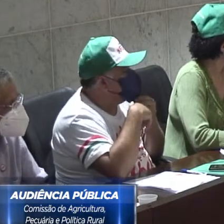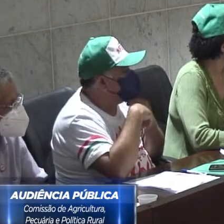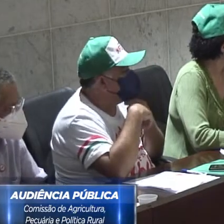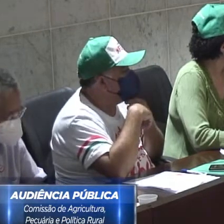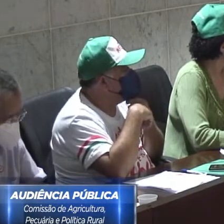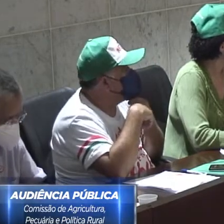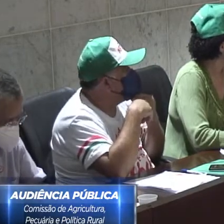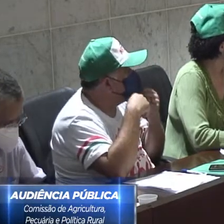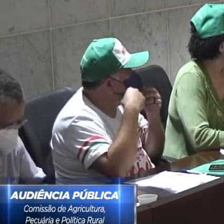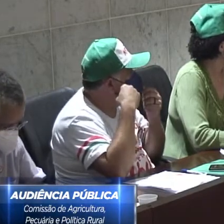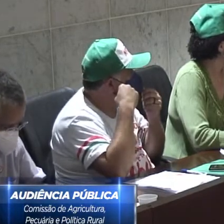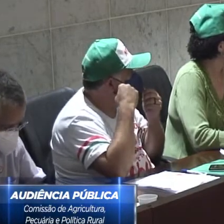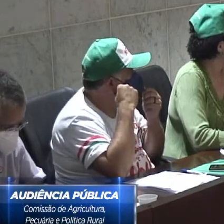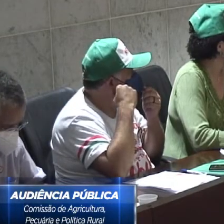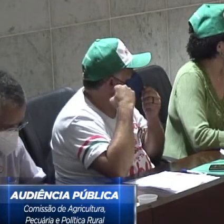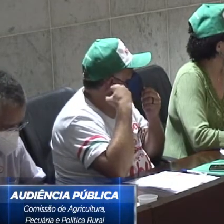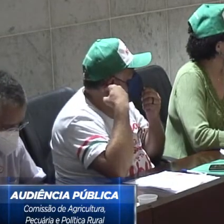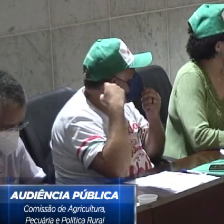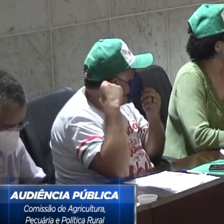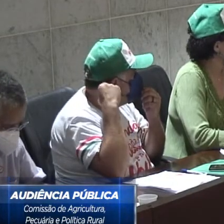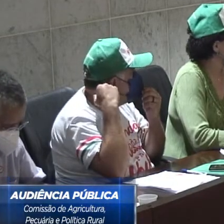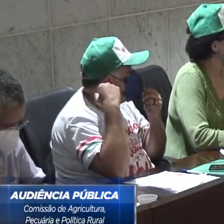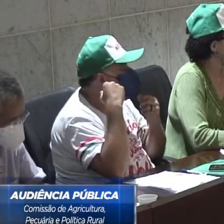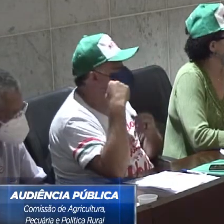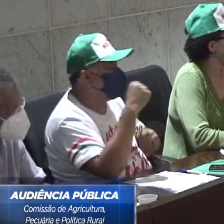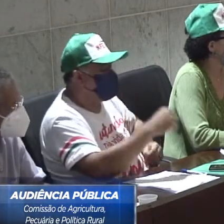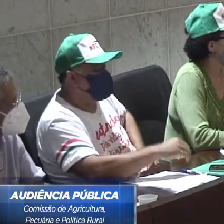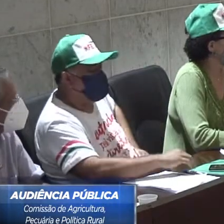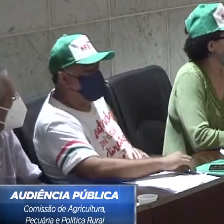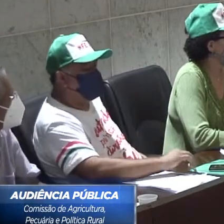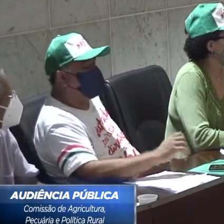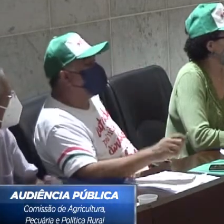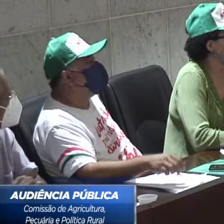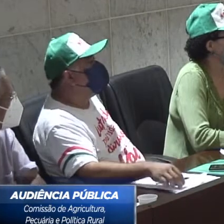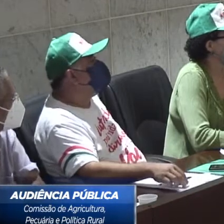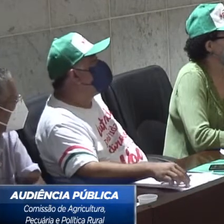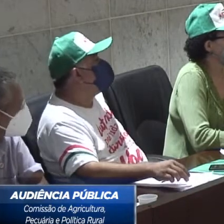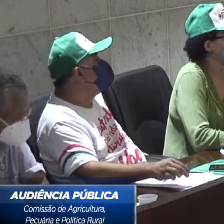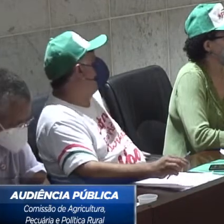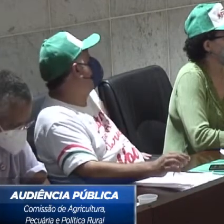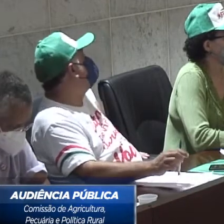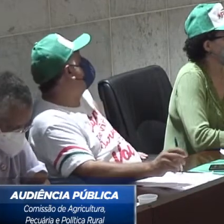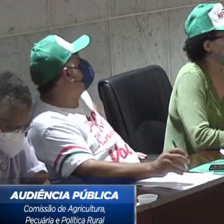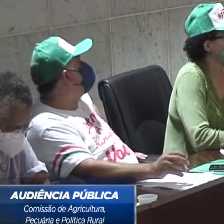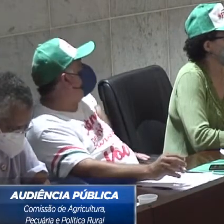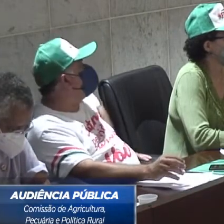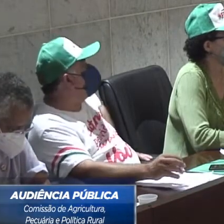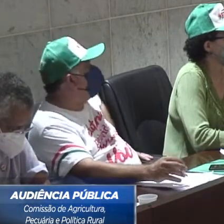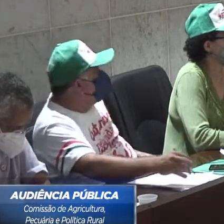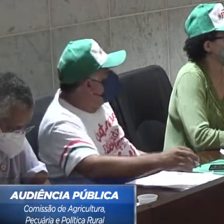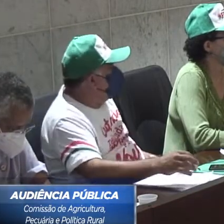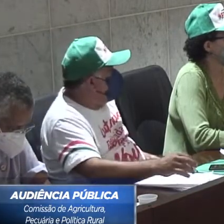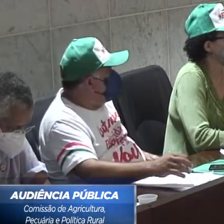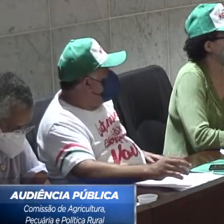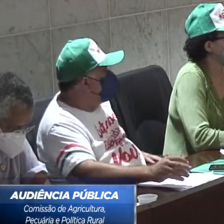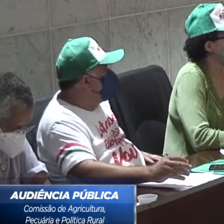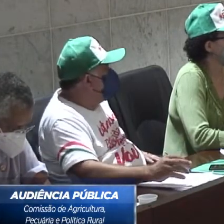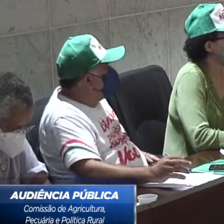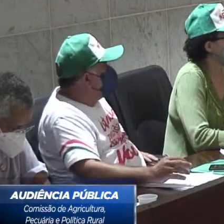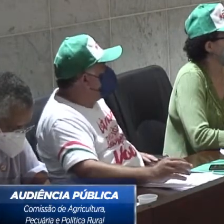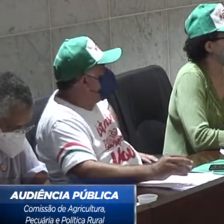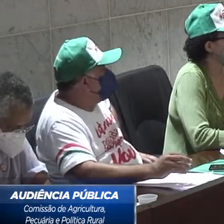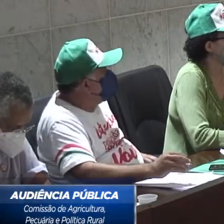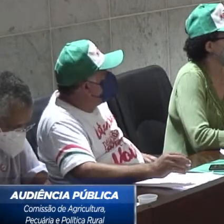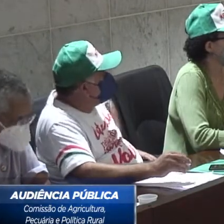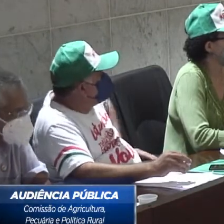o deputado lá de Brasília e aqui de Pernambuco, que tem um papel importante nesse debate também